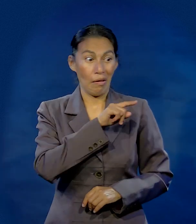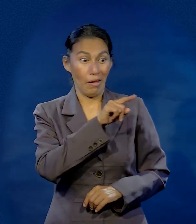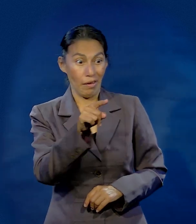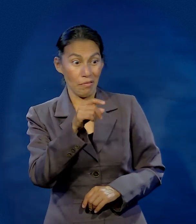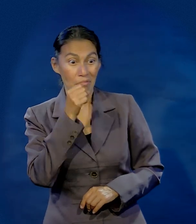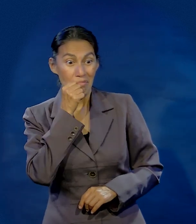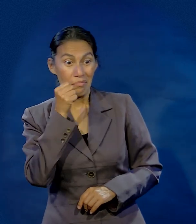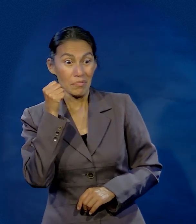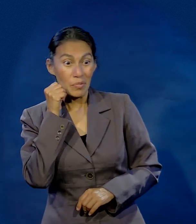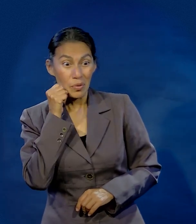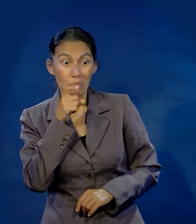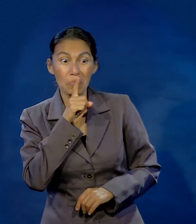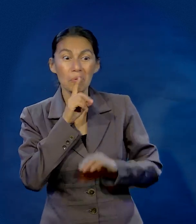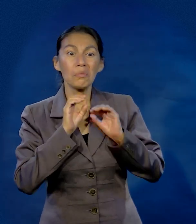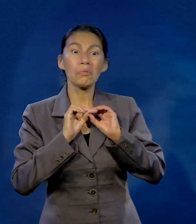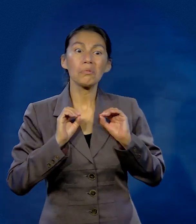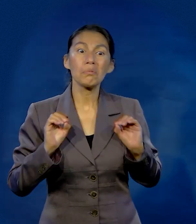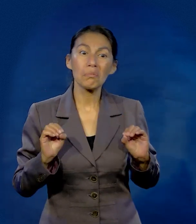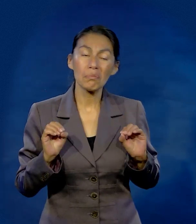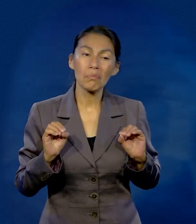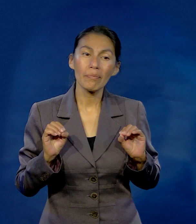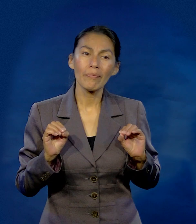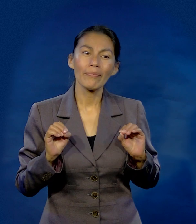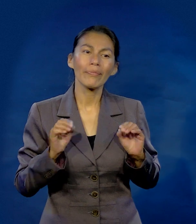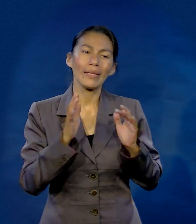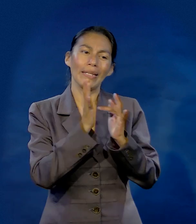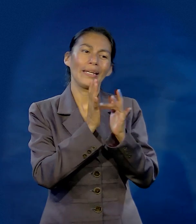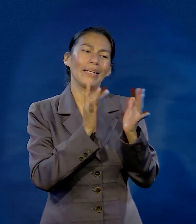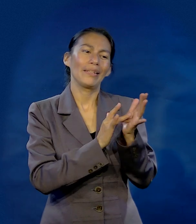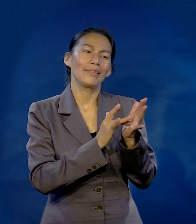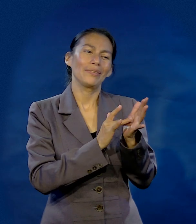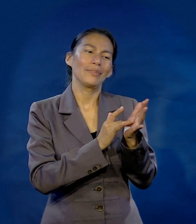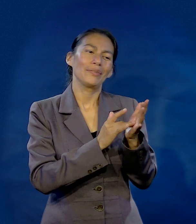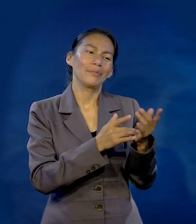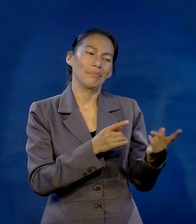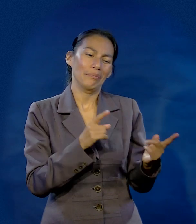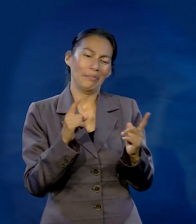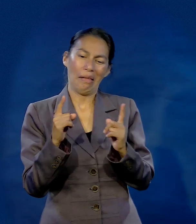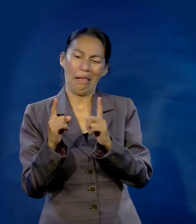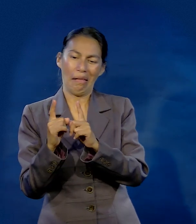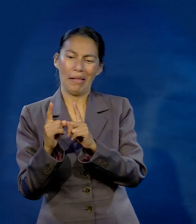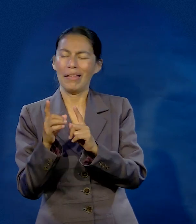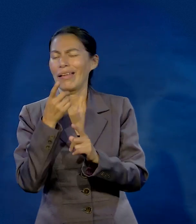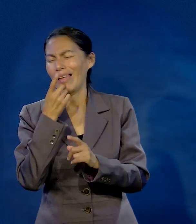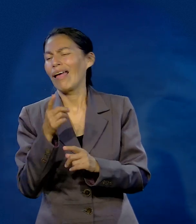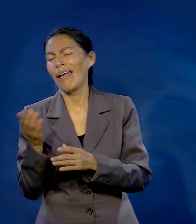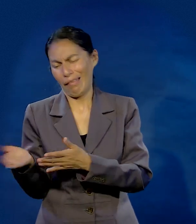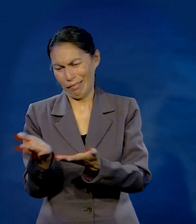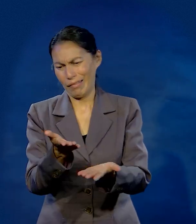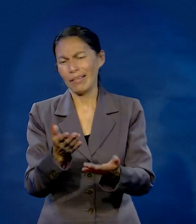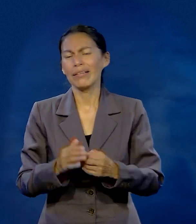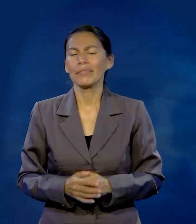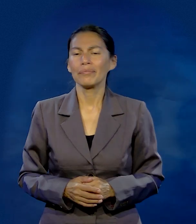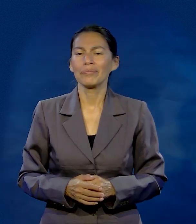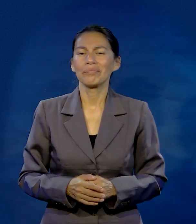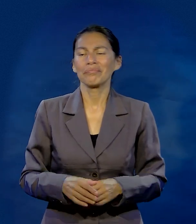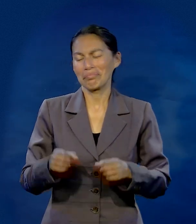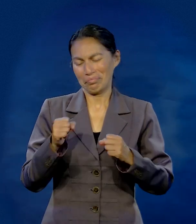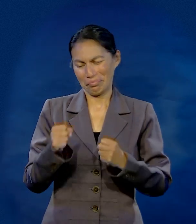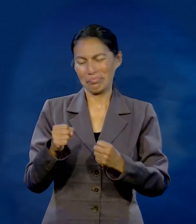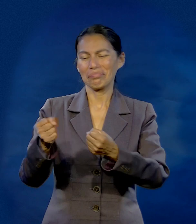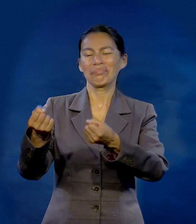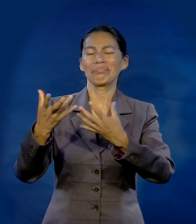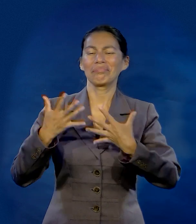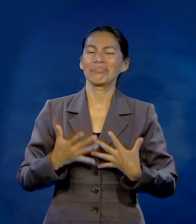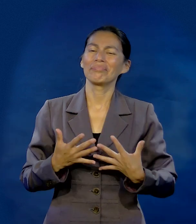sé si yo voy con mi hermano y le digo Oye compárteme tu herencia me va a decir que no pero si